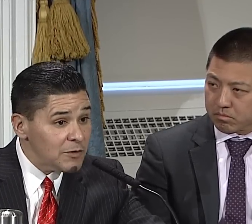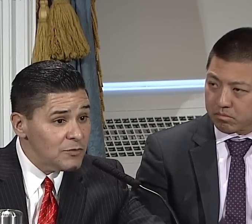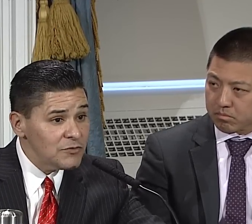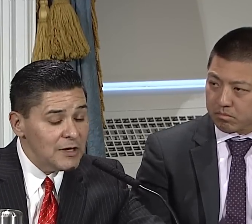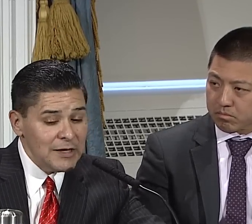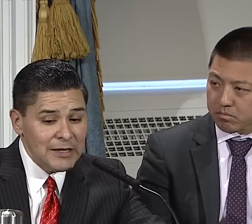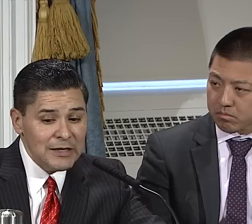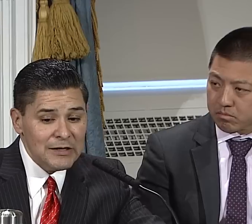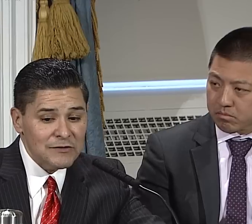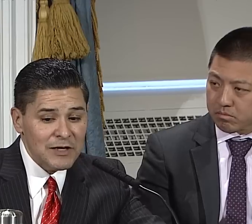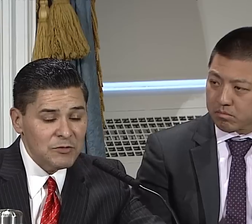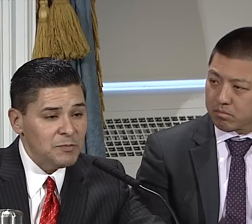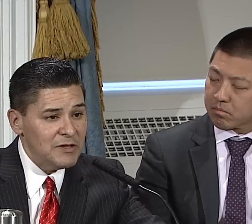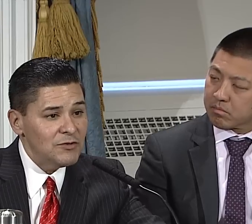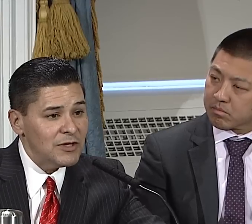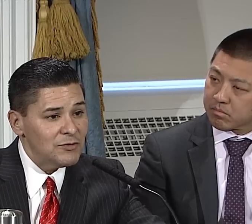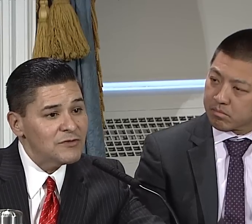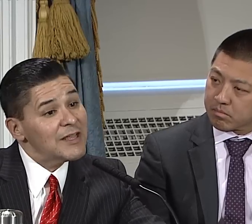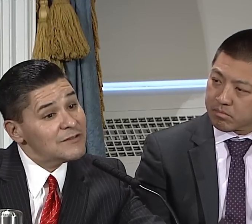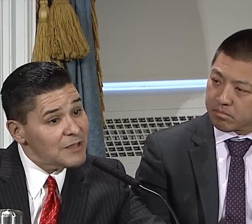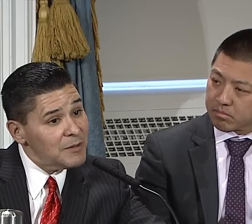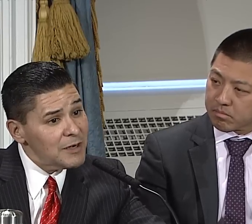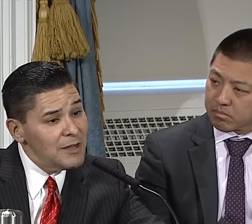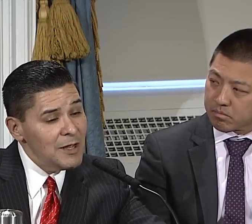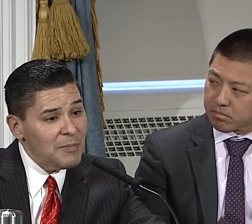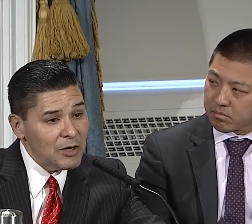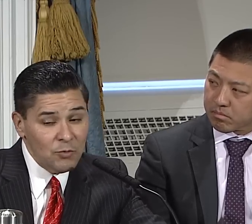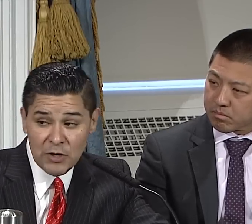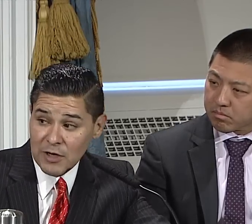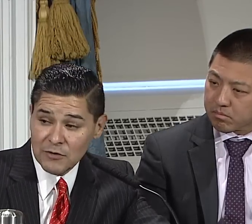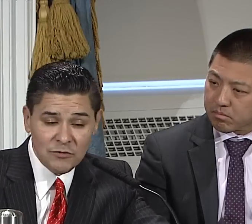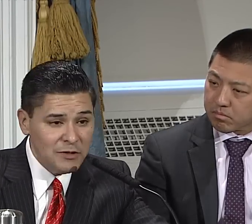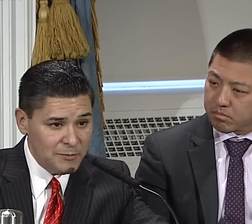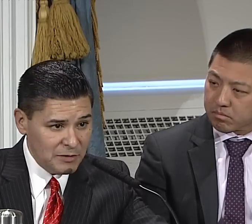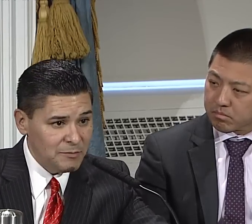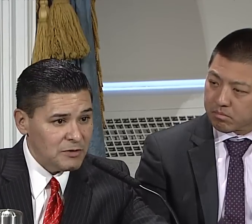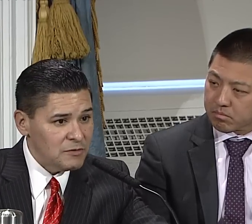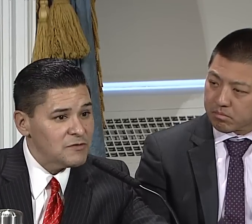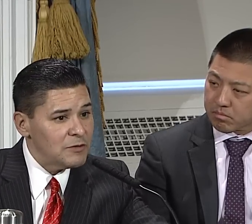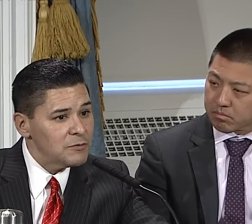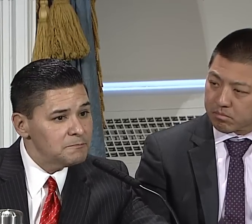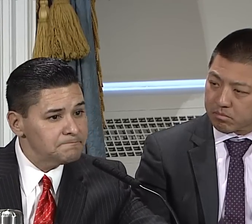están enfermos, estamos pidiendo que nos dejen saber para comunicarnos con el